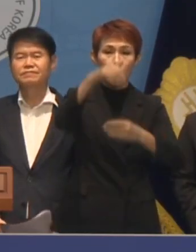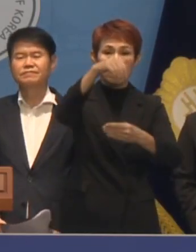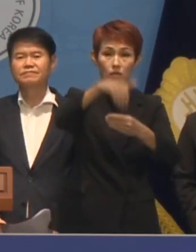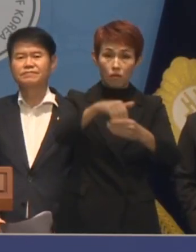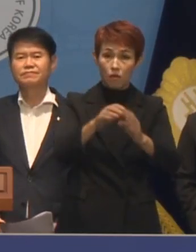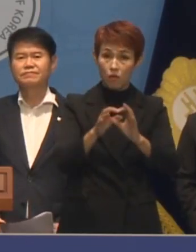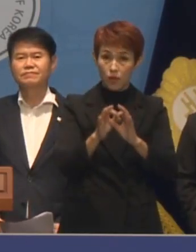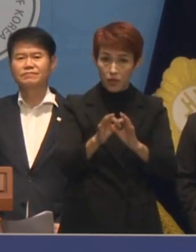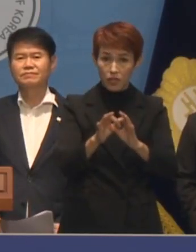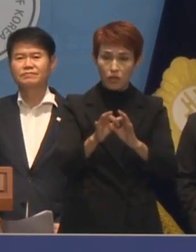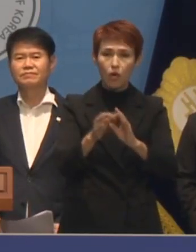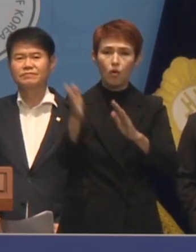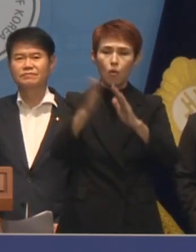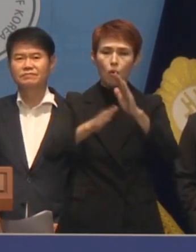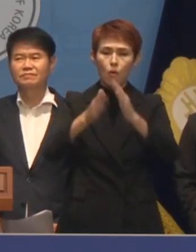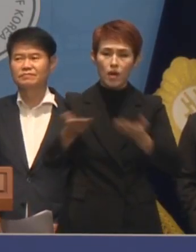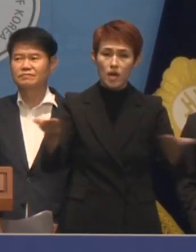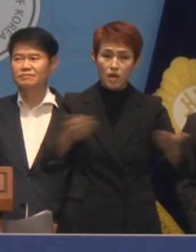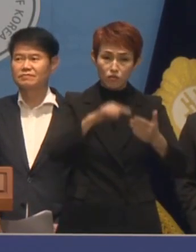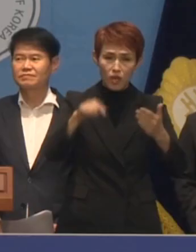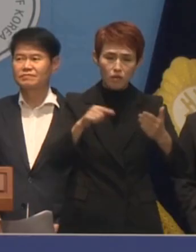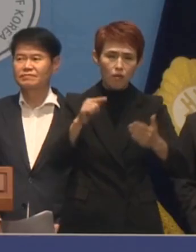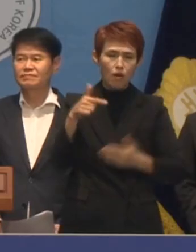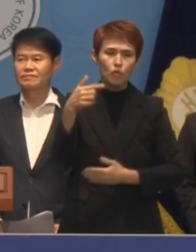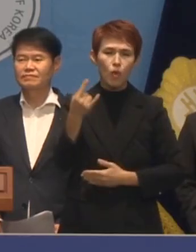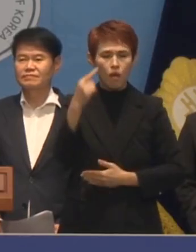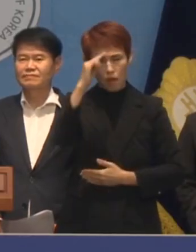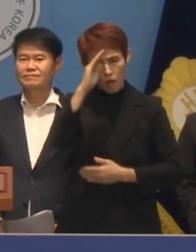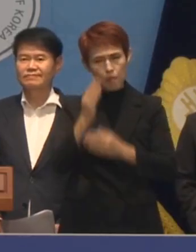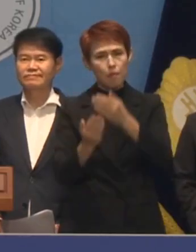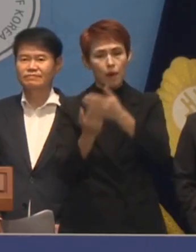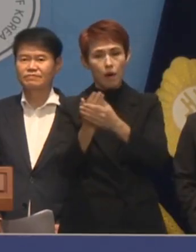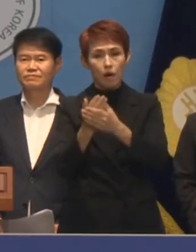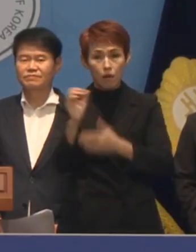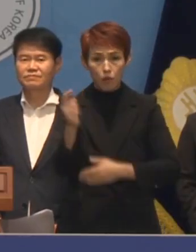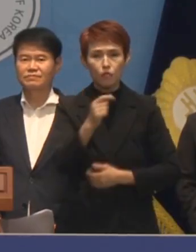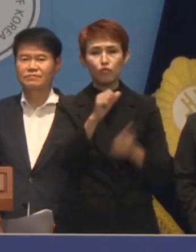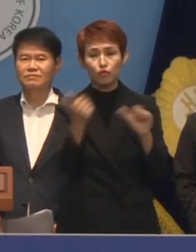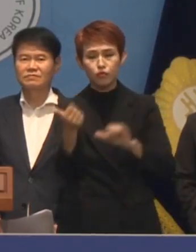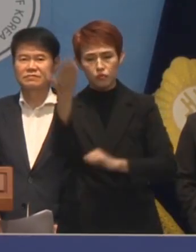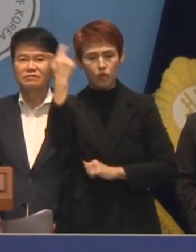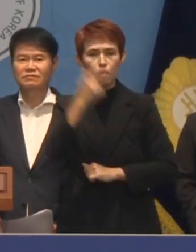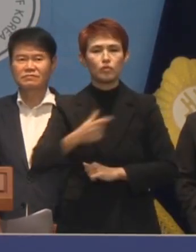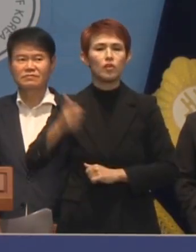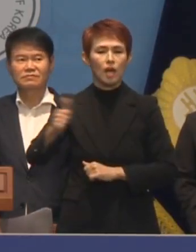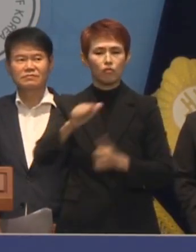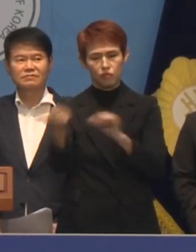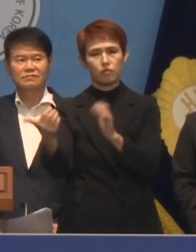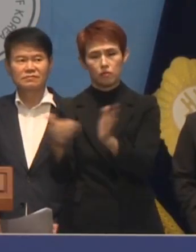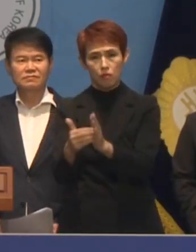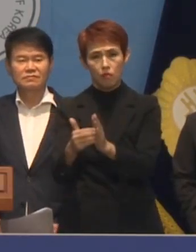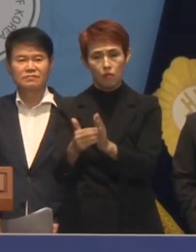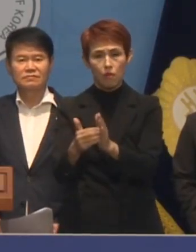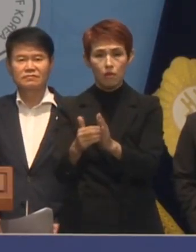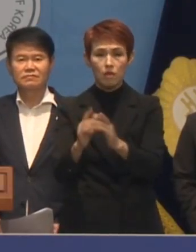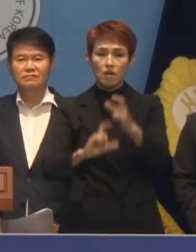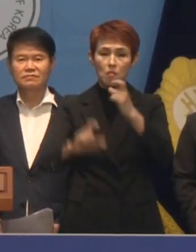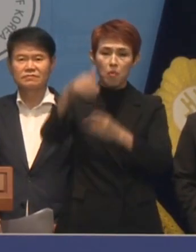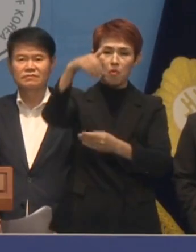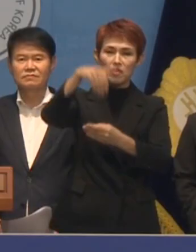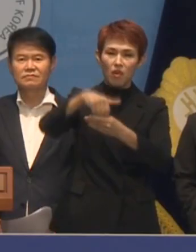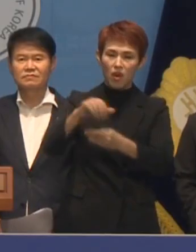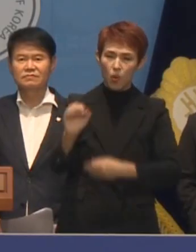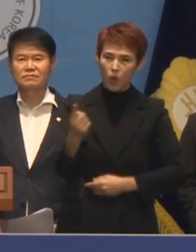관련해서 공직 수행 중 뇌출혈로 순직한 전임 구청장에 대해 보궐선거 원인